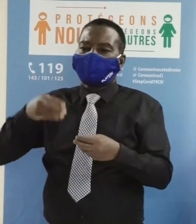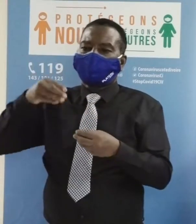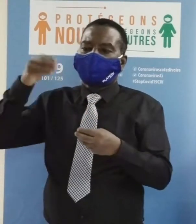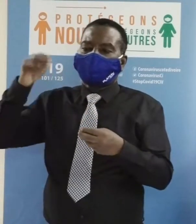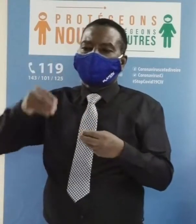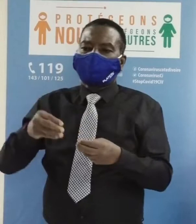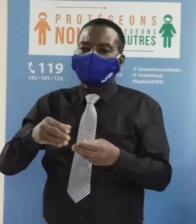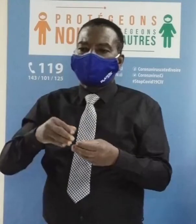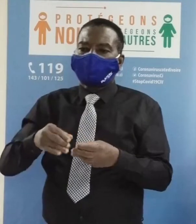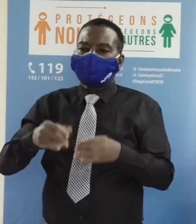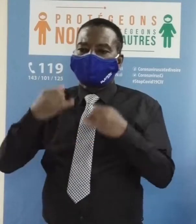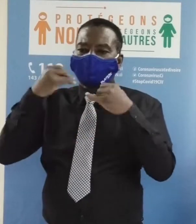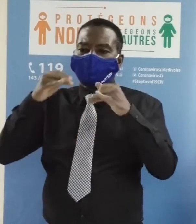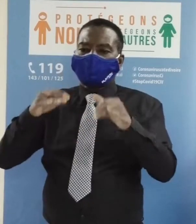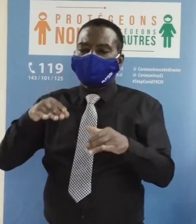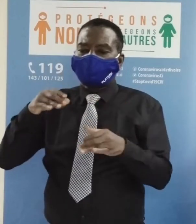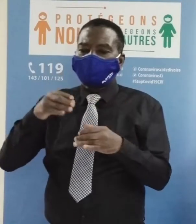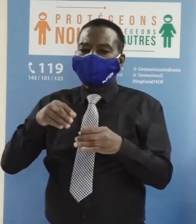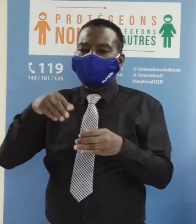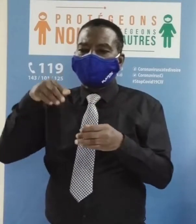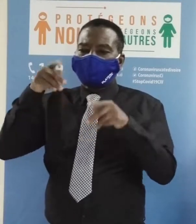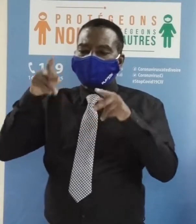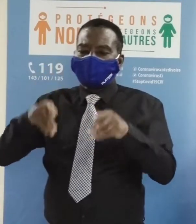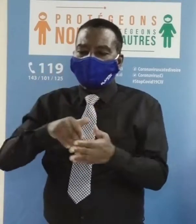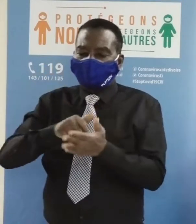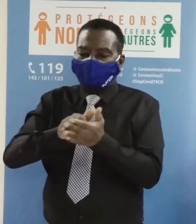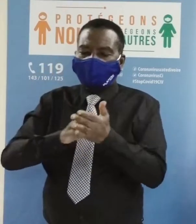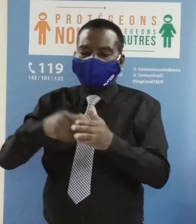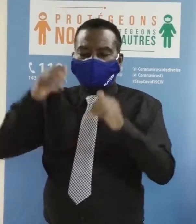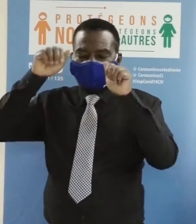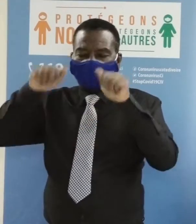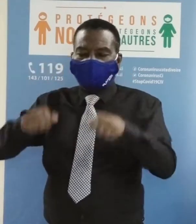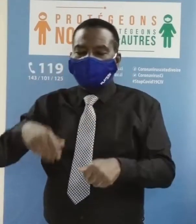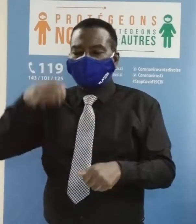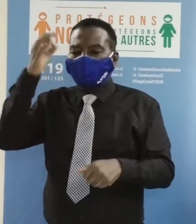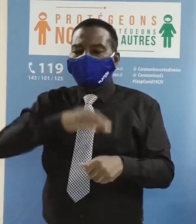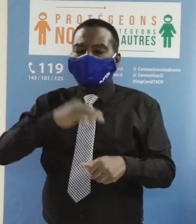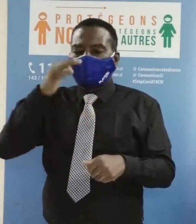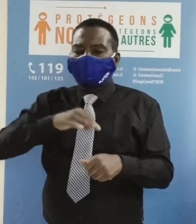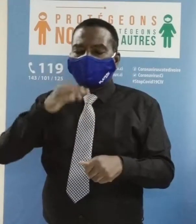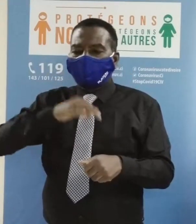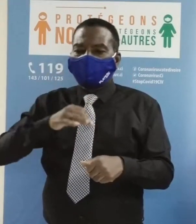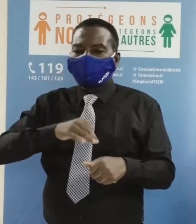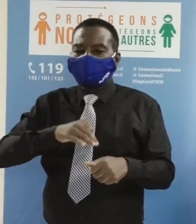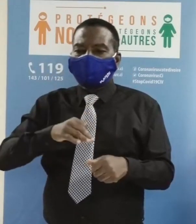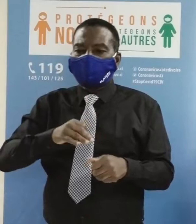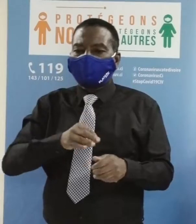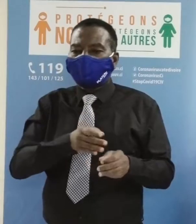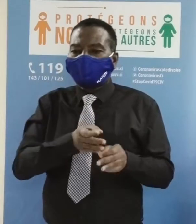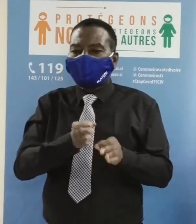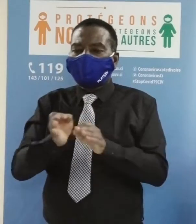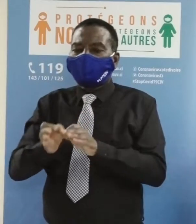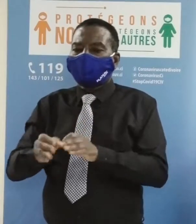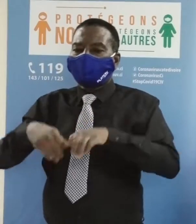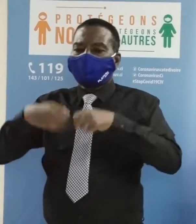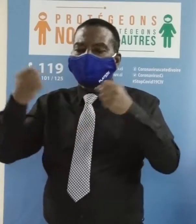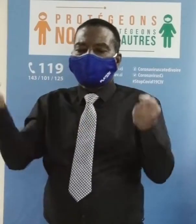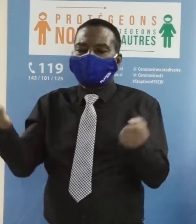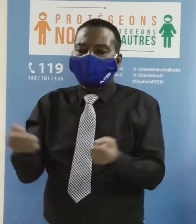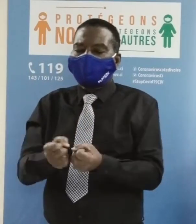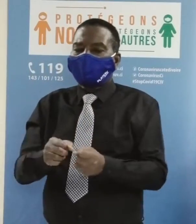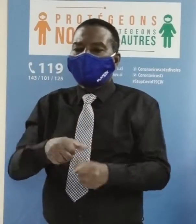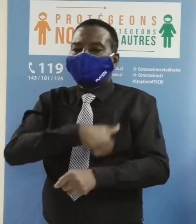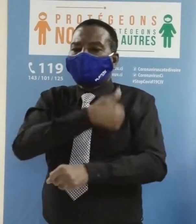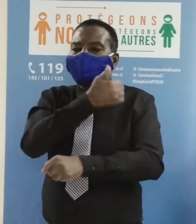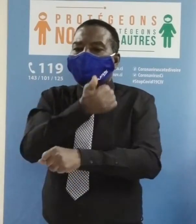de données en personne vulnérable pour pouvoir bénéficier des filets sociaux que nos autorités